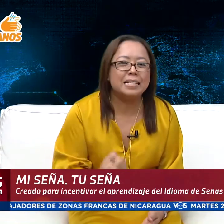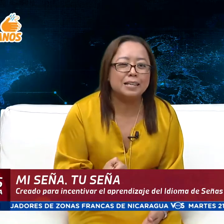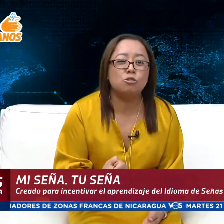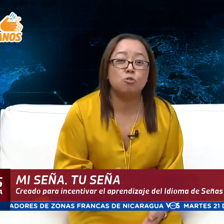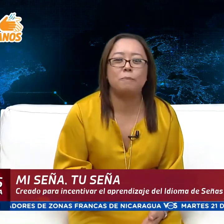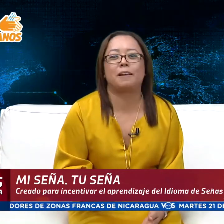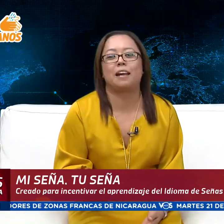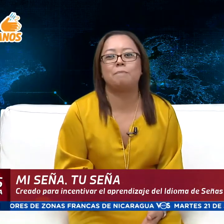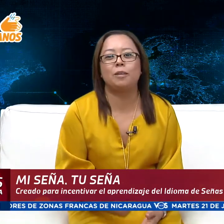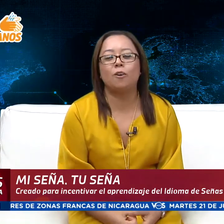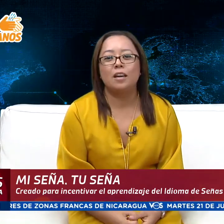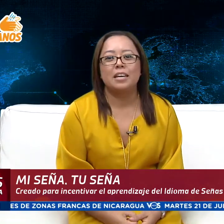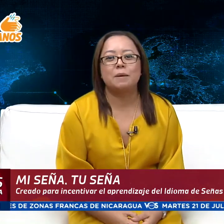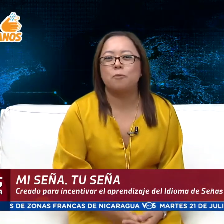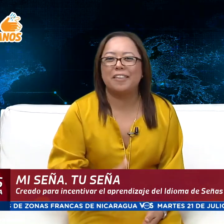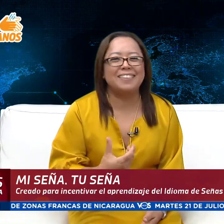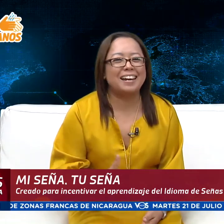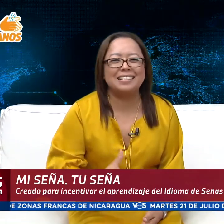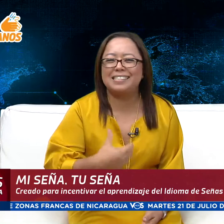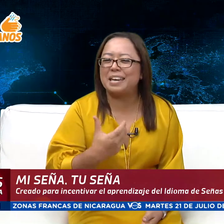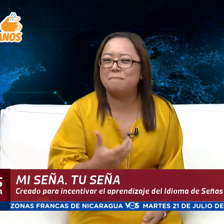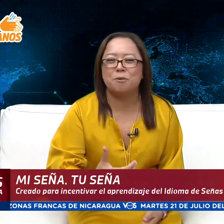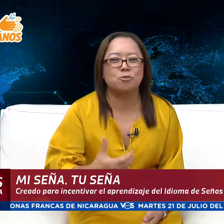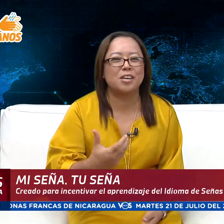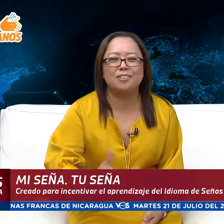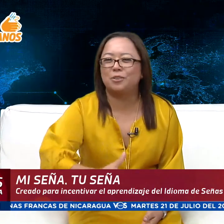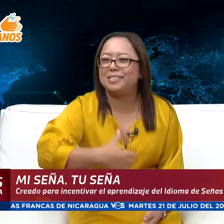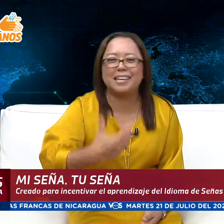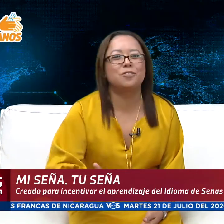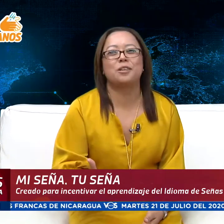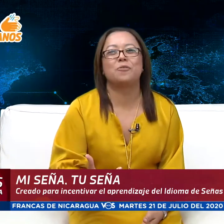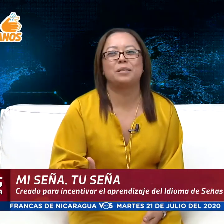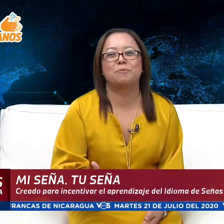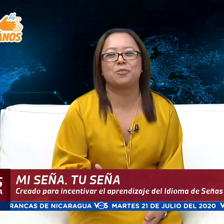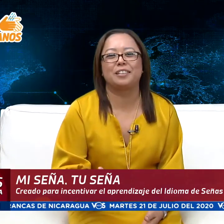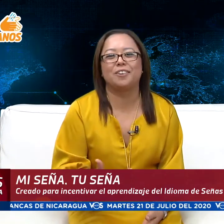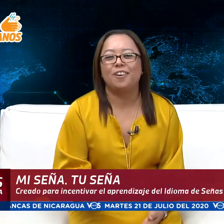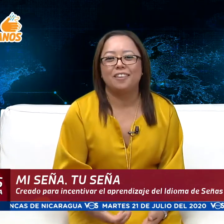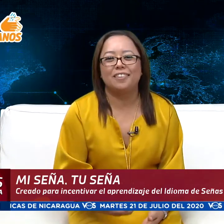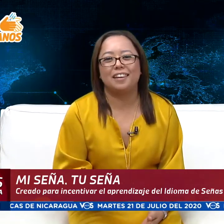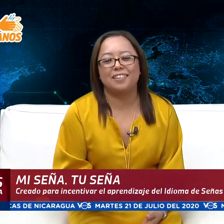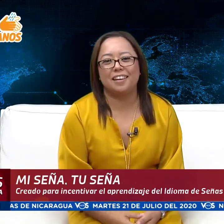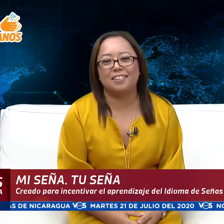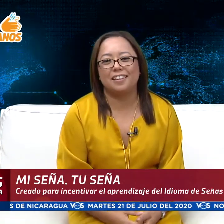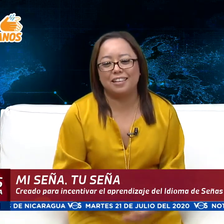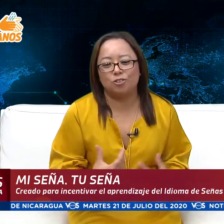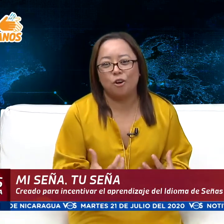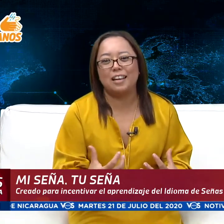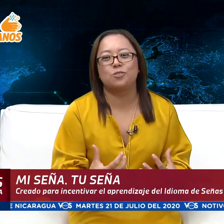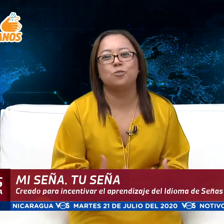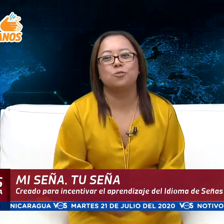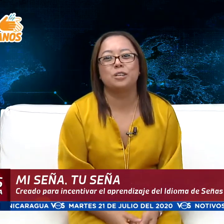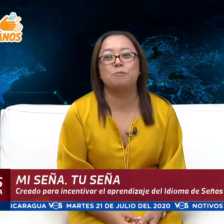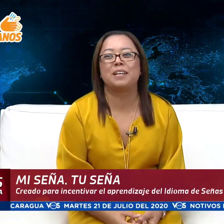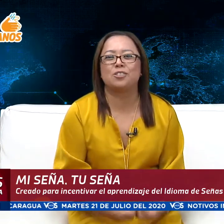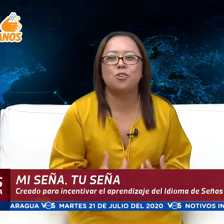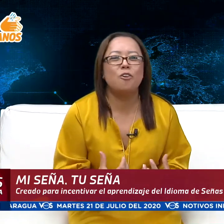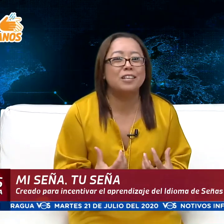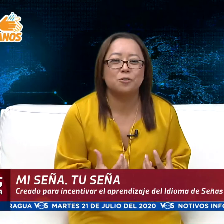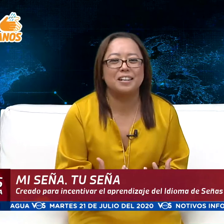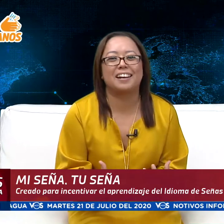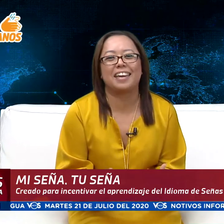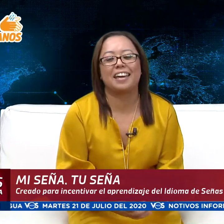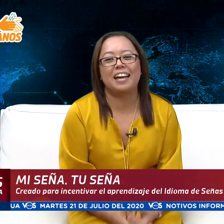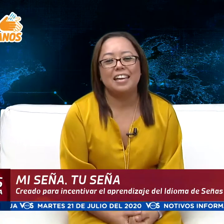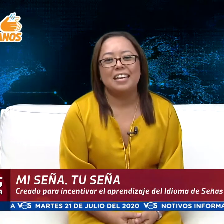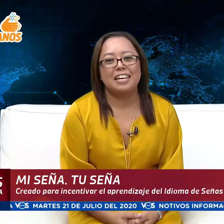fidelizan súper rápido y pueden dar el 100%, el 150% de toda su inspiración,